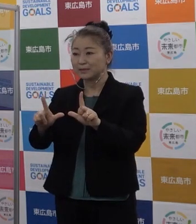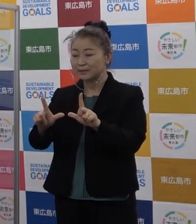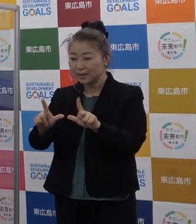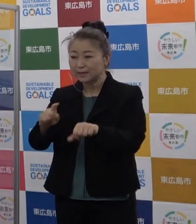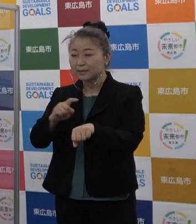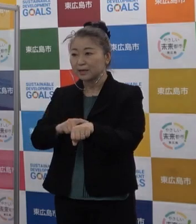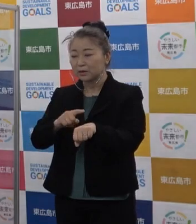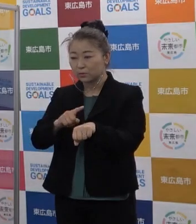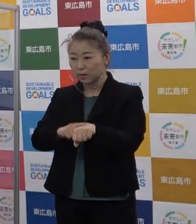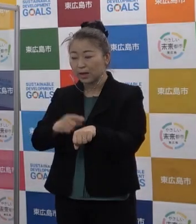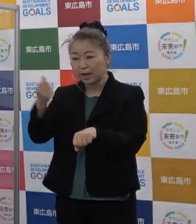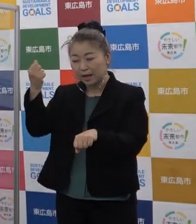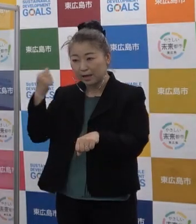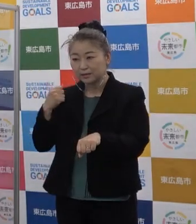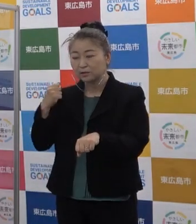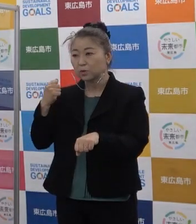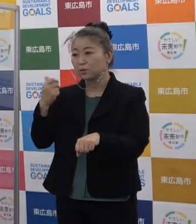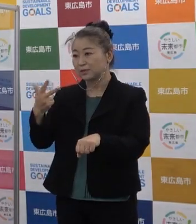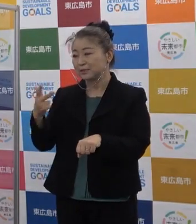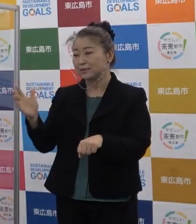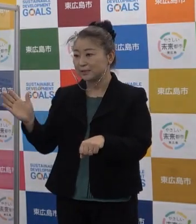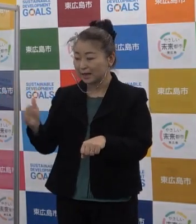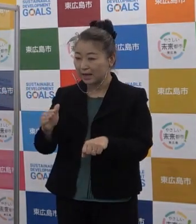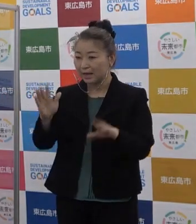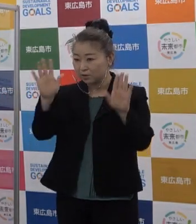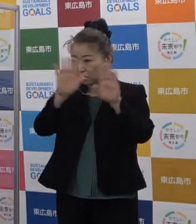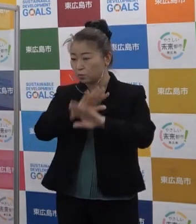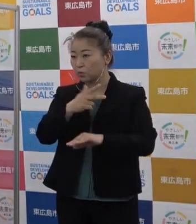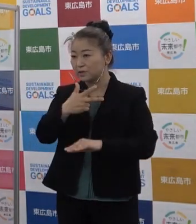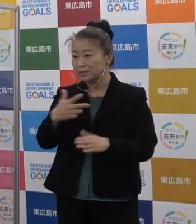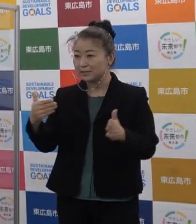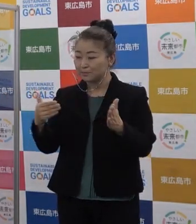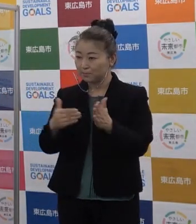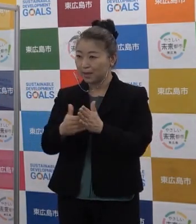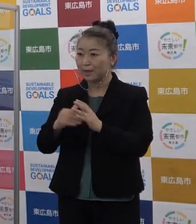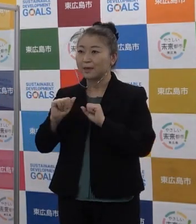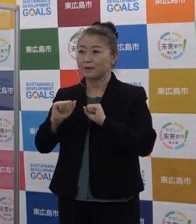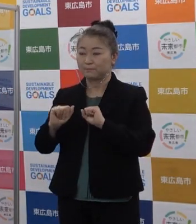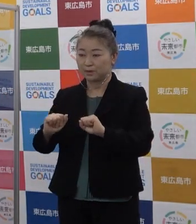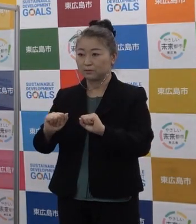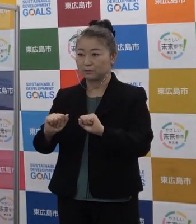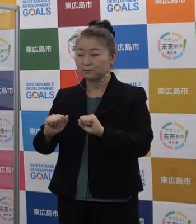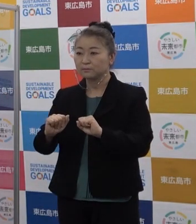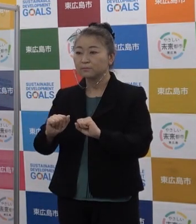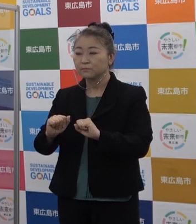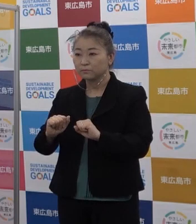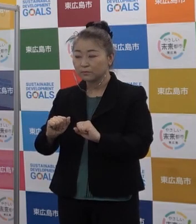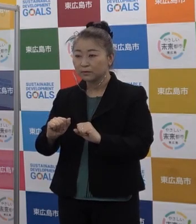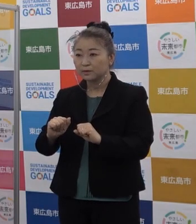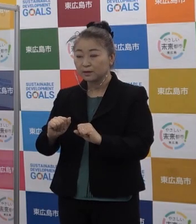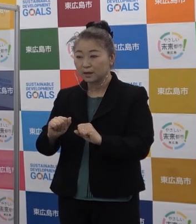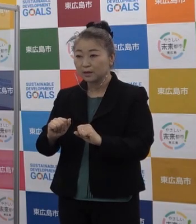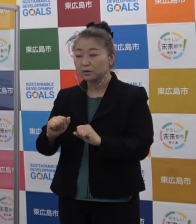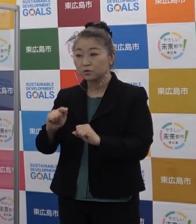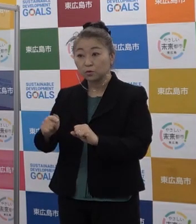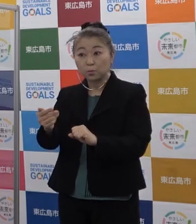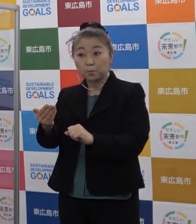から午前7時から午後7時までということであります。期日前投票